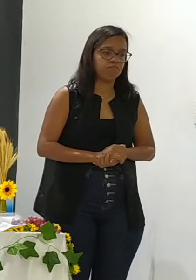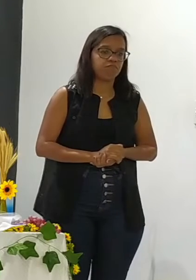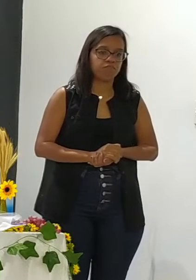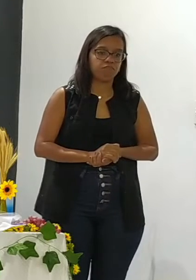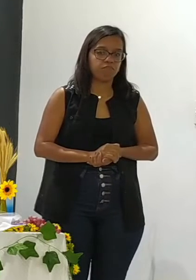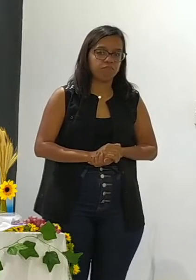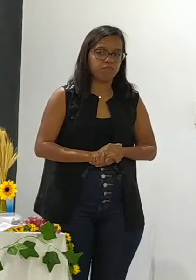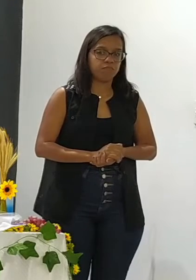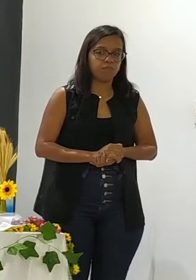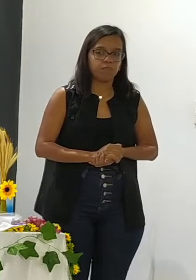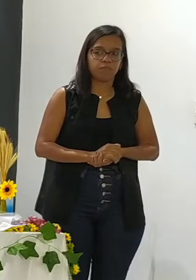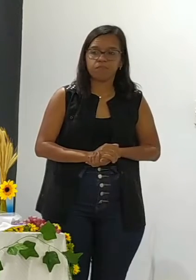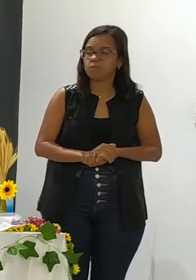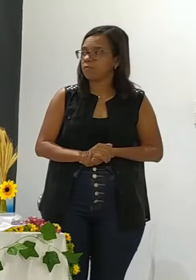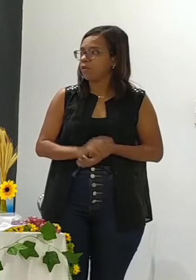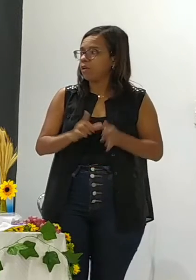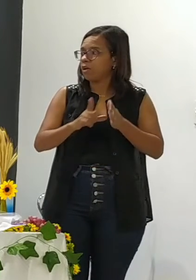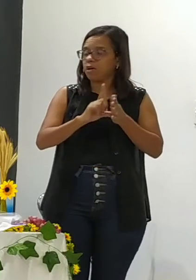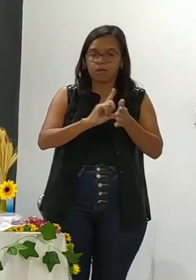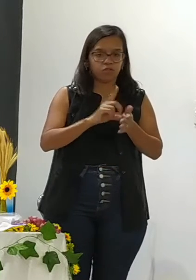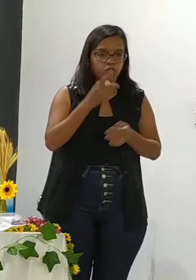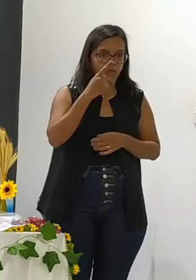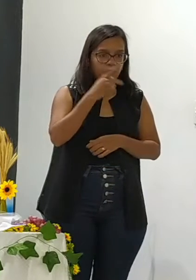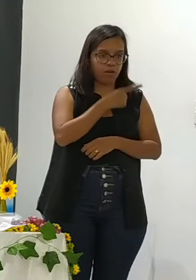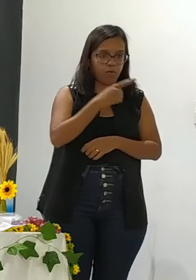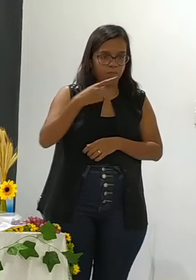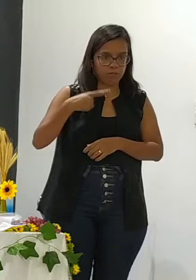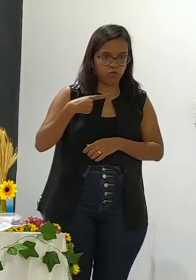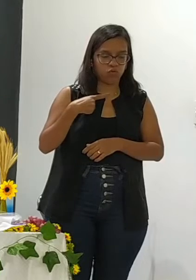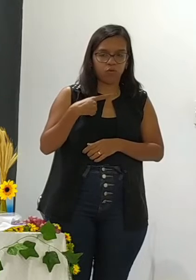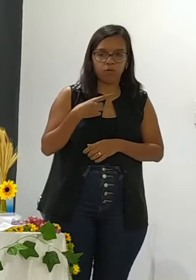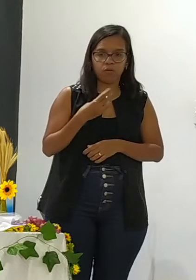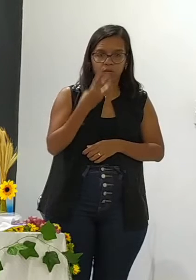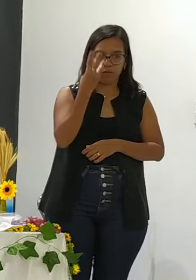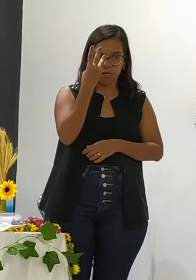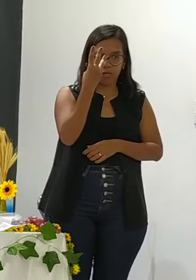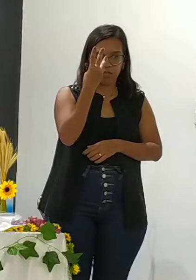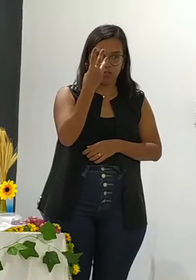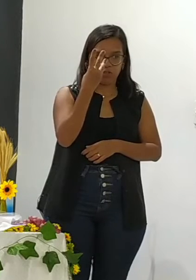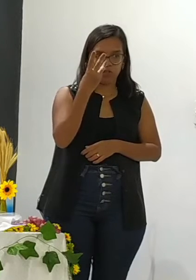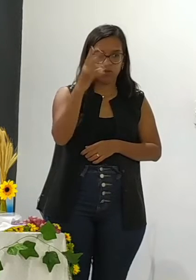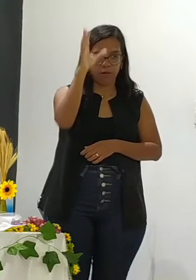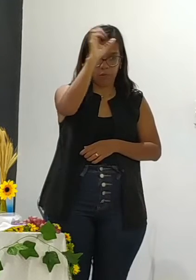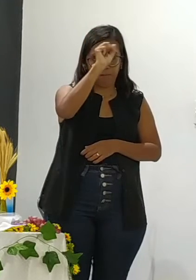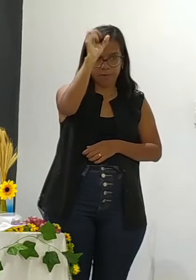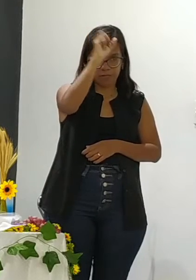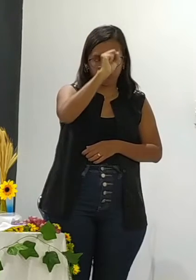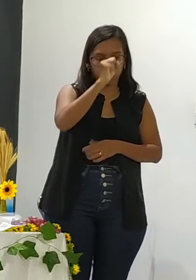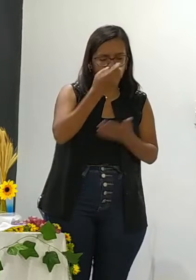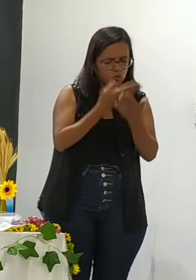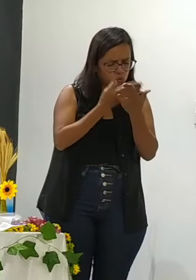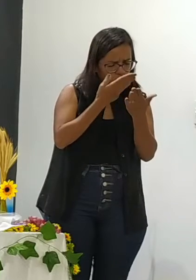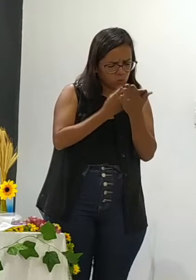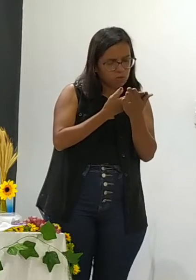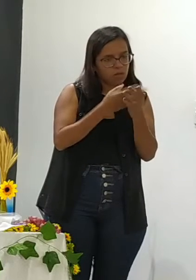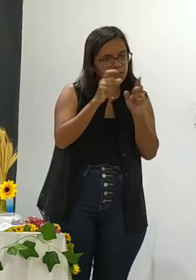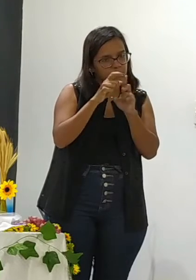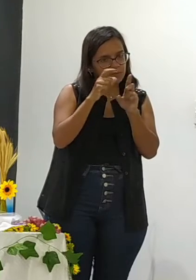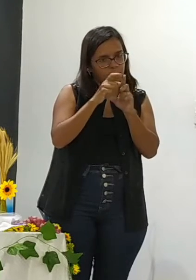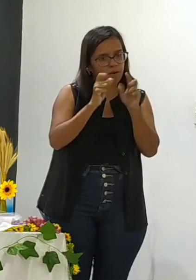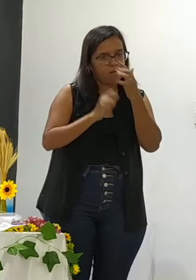Eu vou passar para o pastor antes, eu quero trazer para você 3 lições que eu aprendi estudando essa palavra.